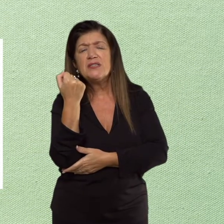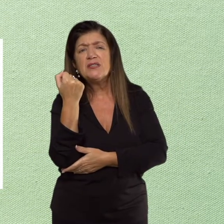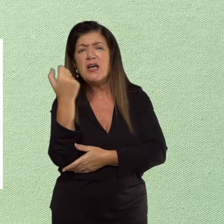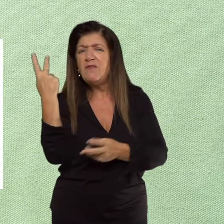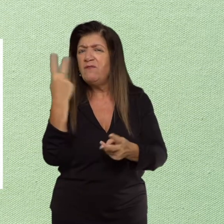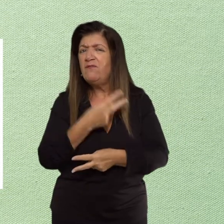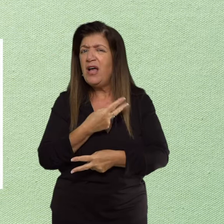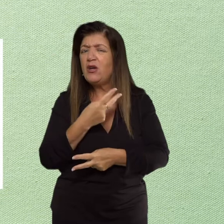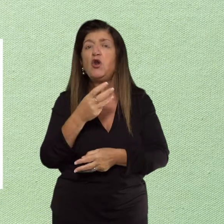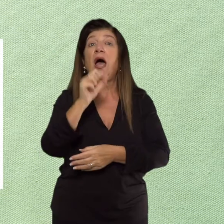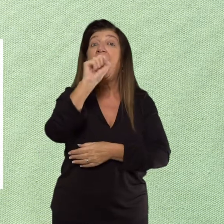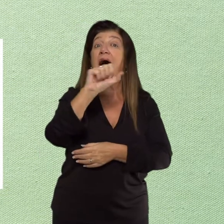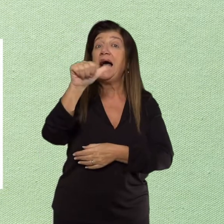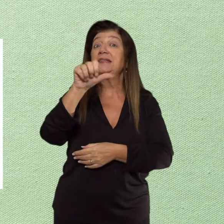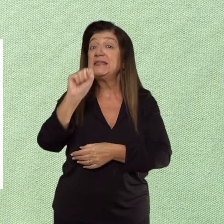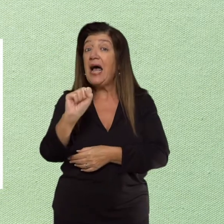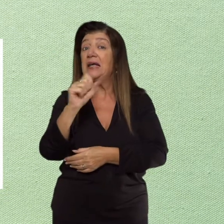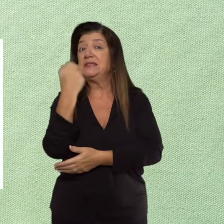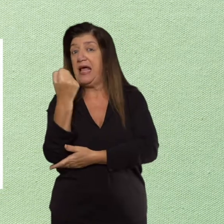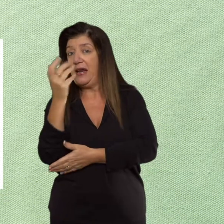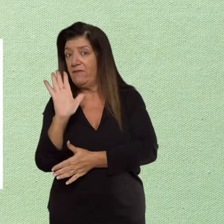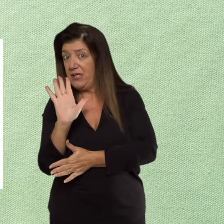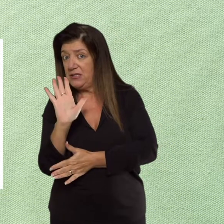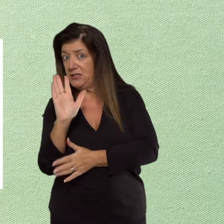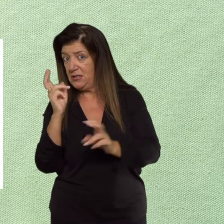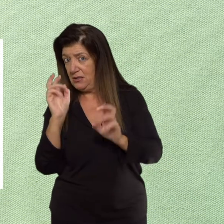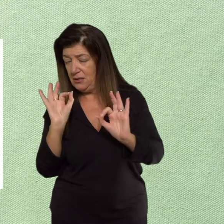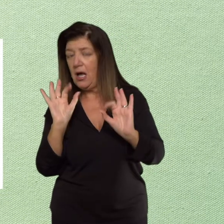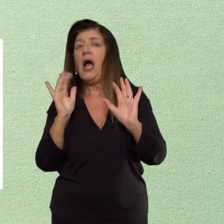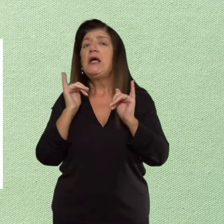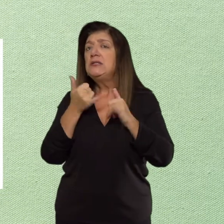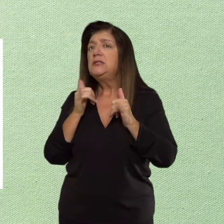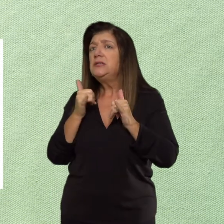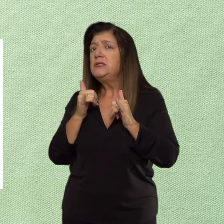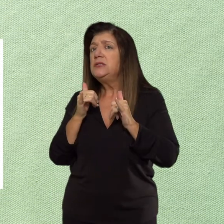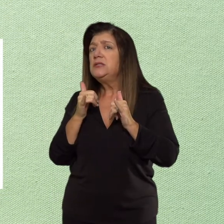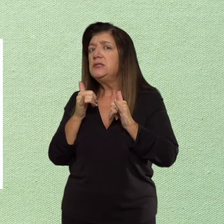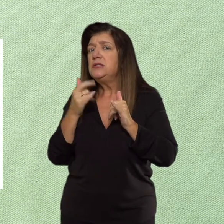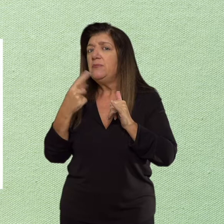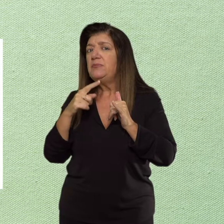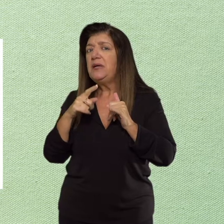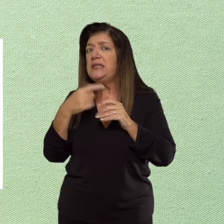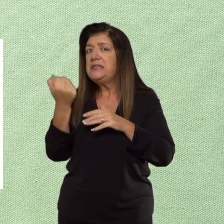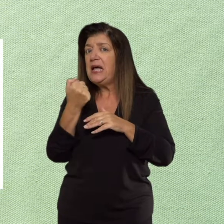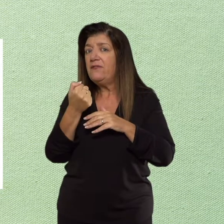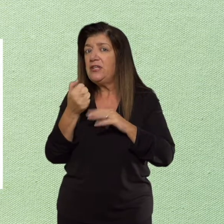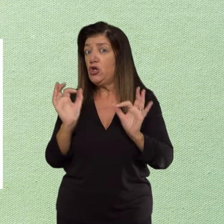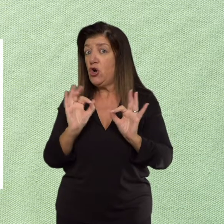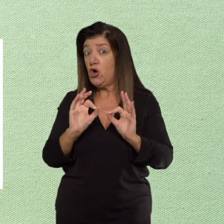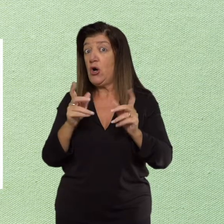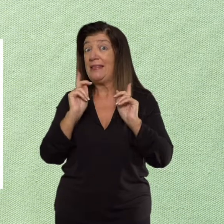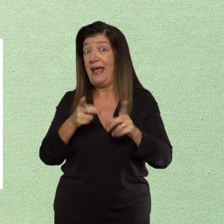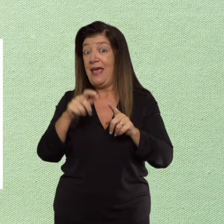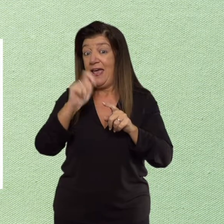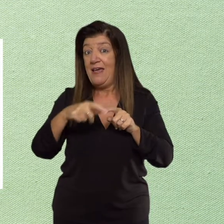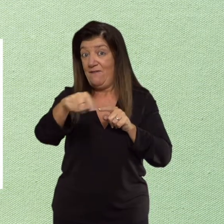ci raccontavi che è un servizio della città Sì, che deve partire che deve ancora. ancora partire, sappiamo che deve Sì. partire,